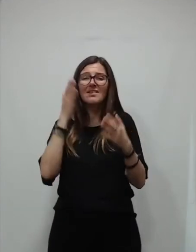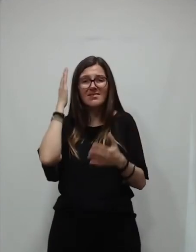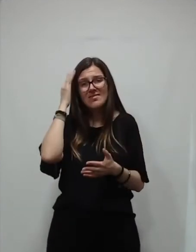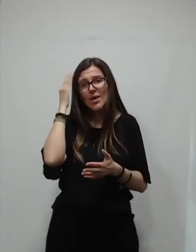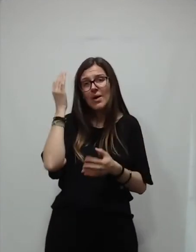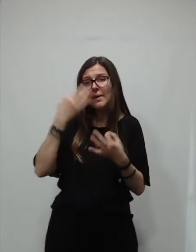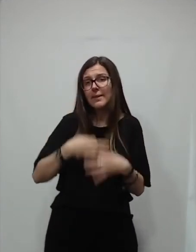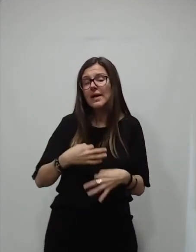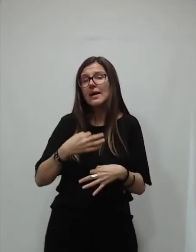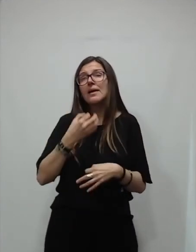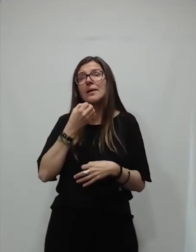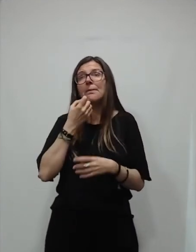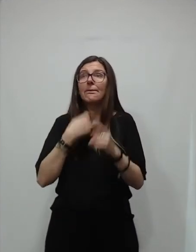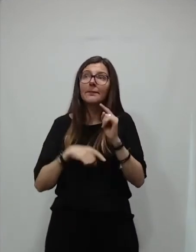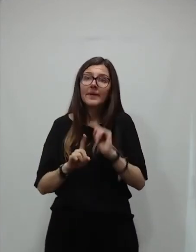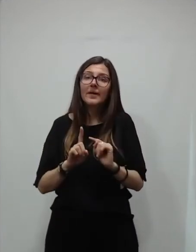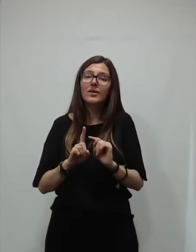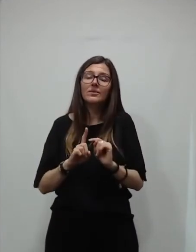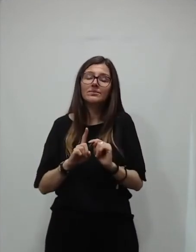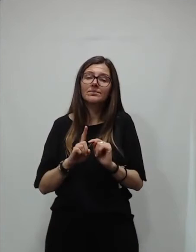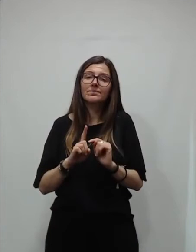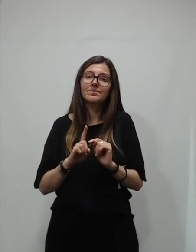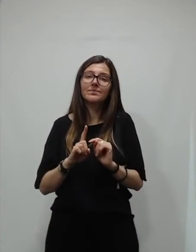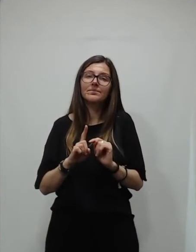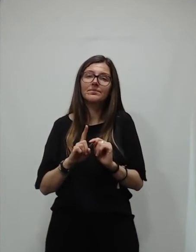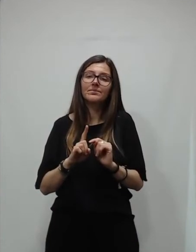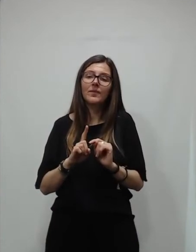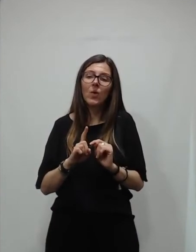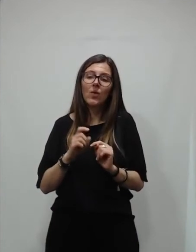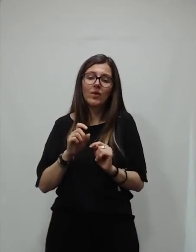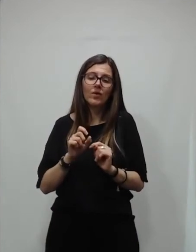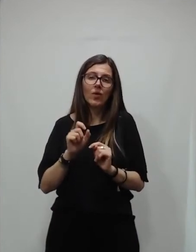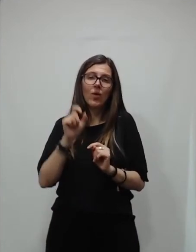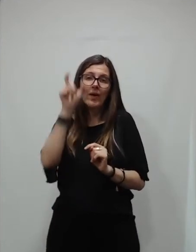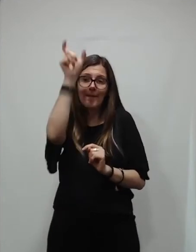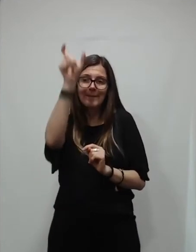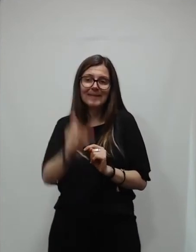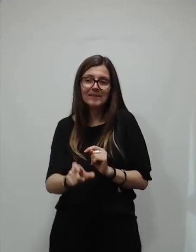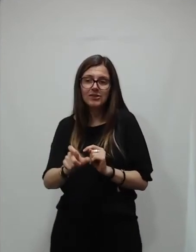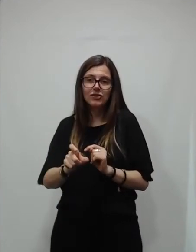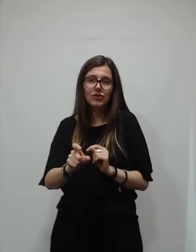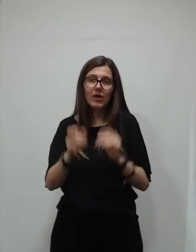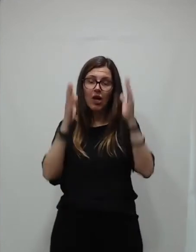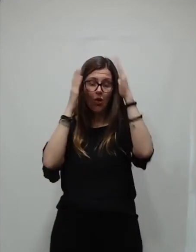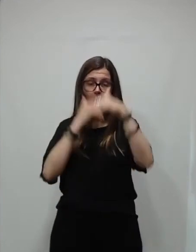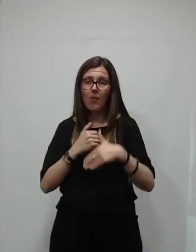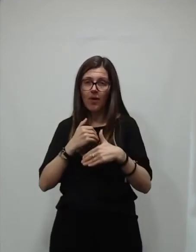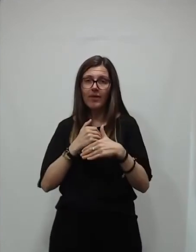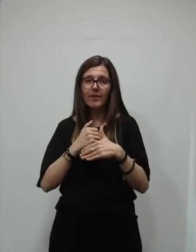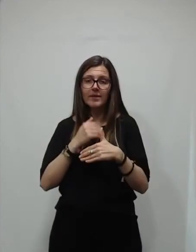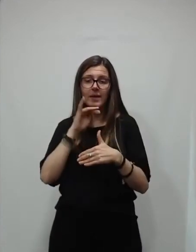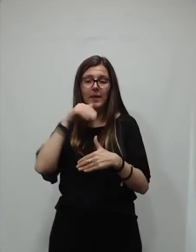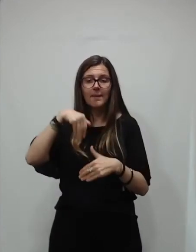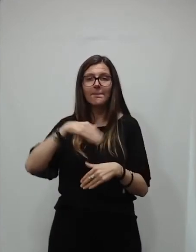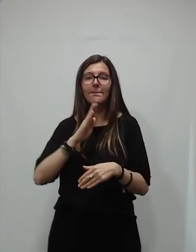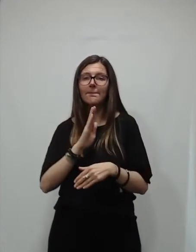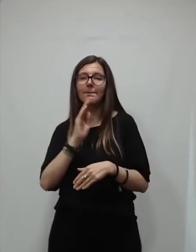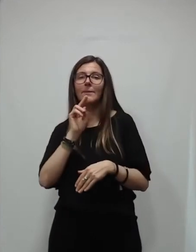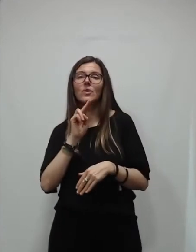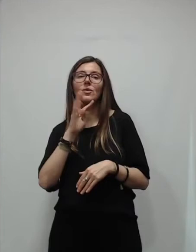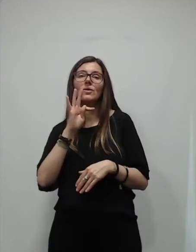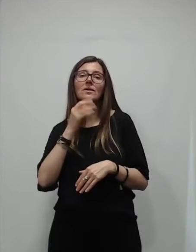la inimputabilidad de una persona, que además recuerden que la inimputabilidad es en el momento concreto de comisión del delito y no es un estado,